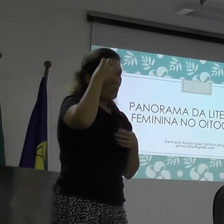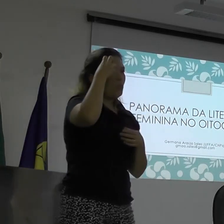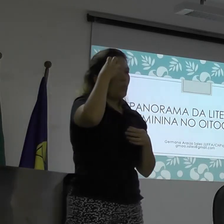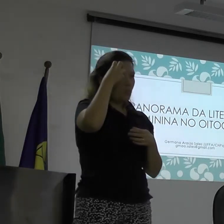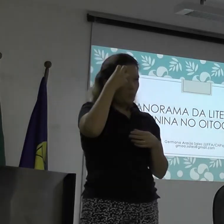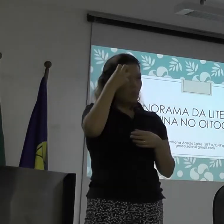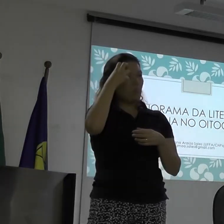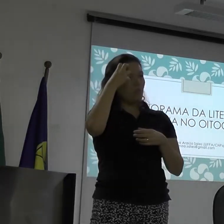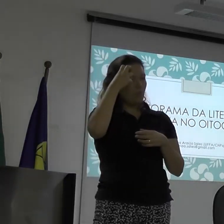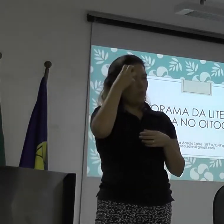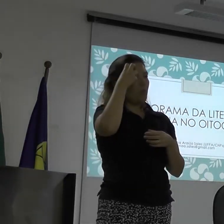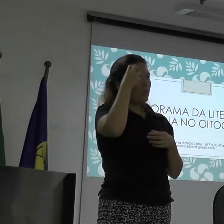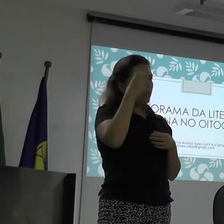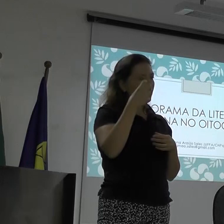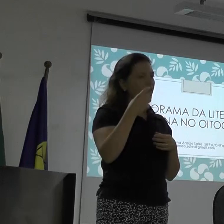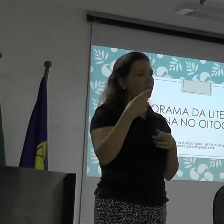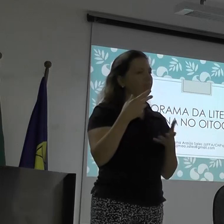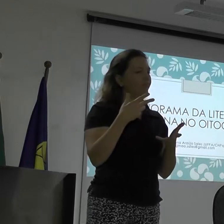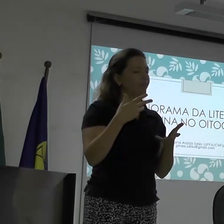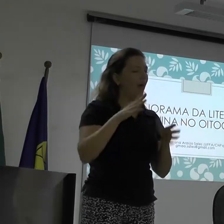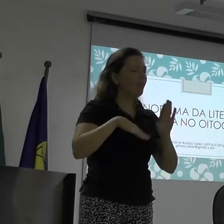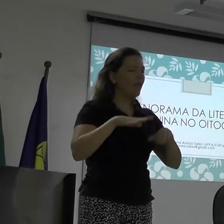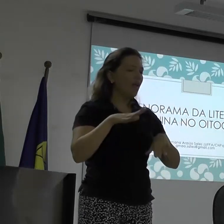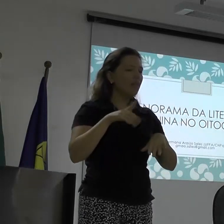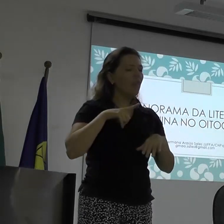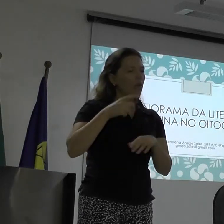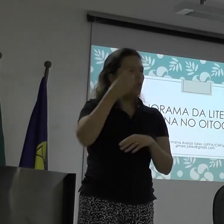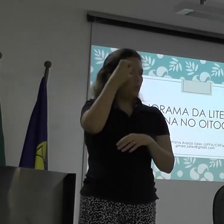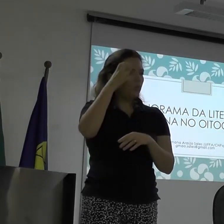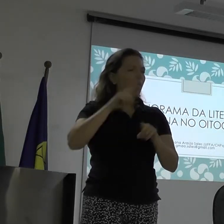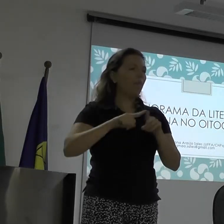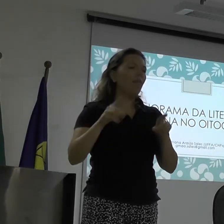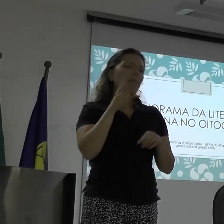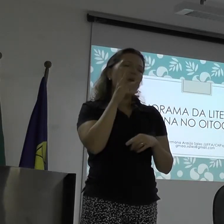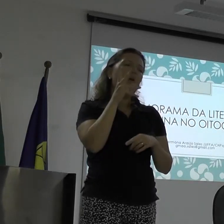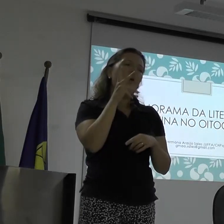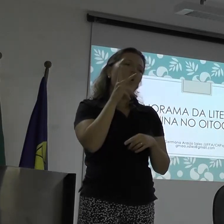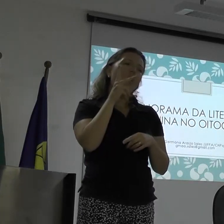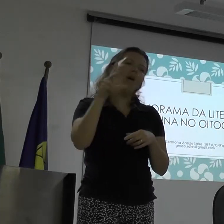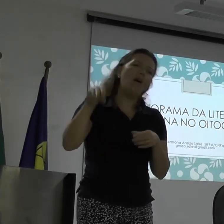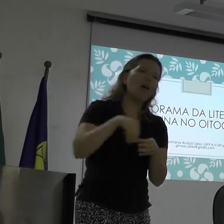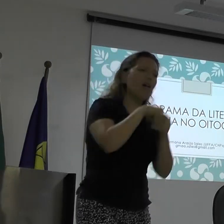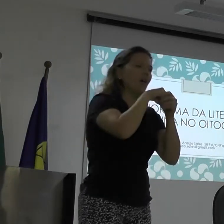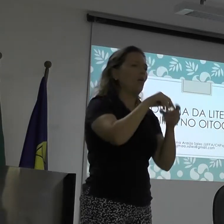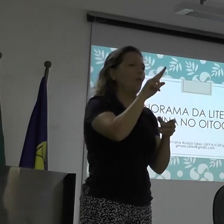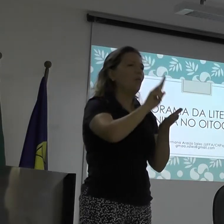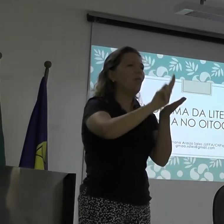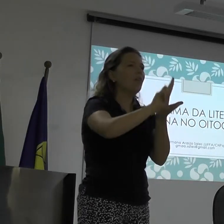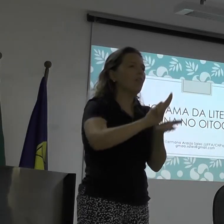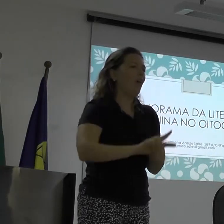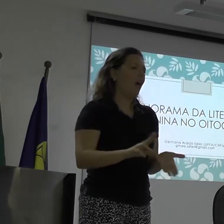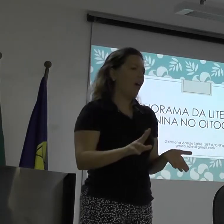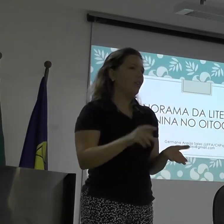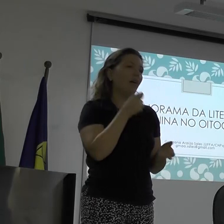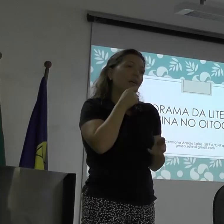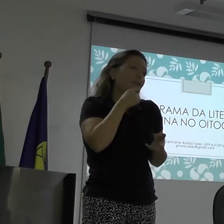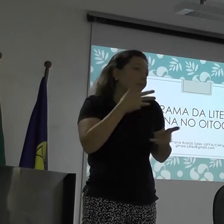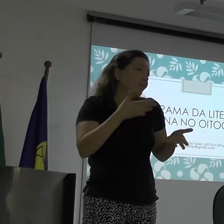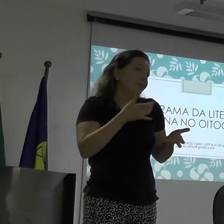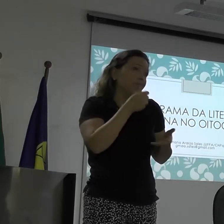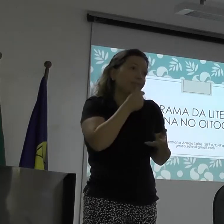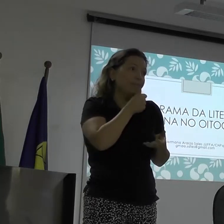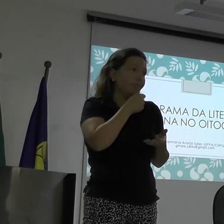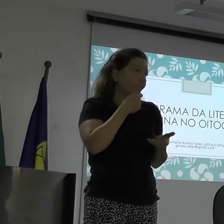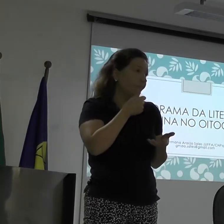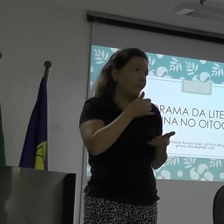então ou chegam muito devagar no espaço universitário ainda, né? Então, e